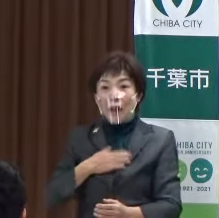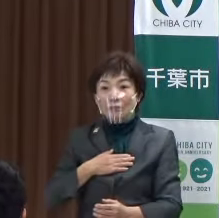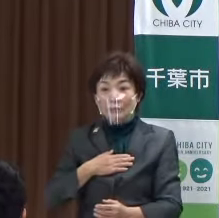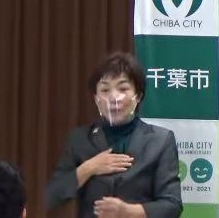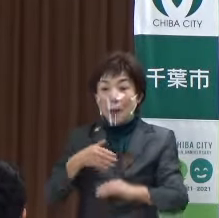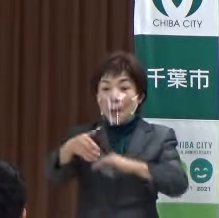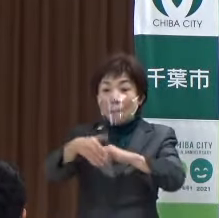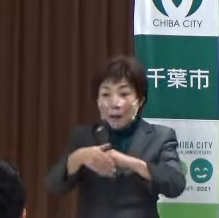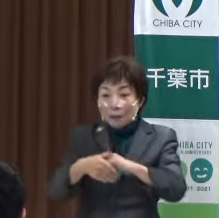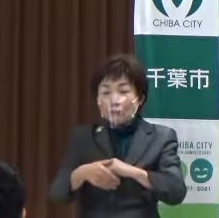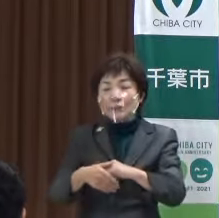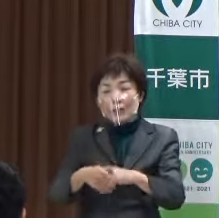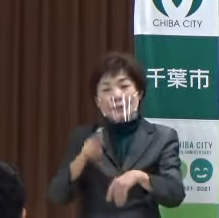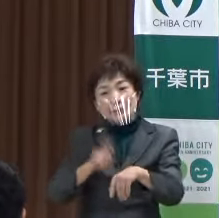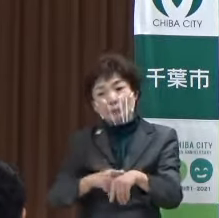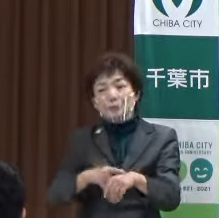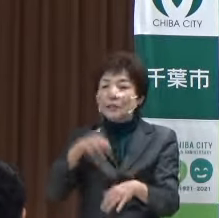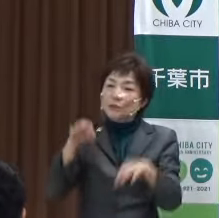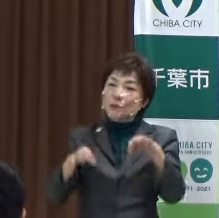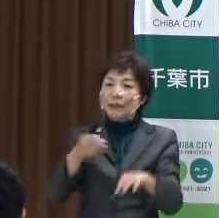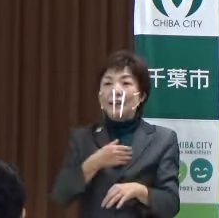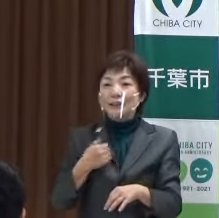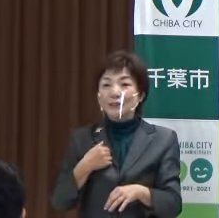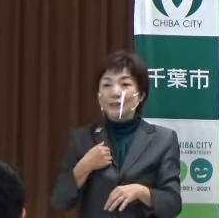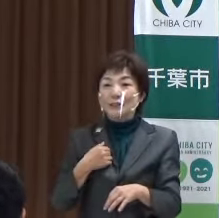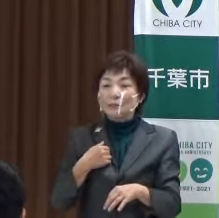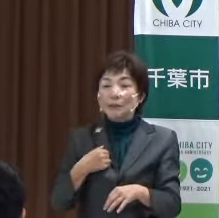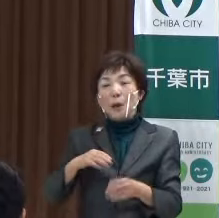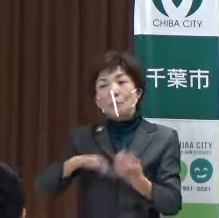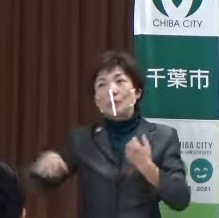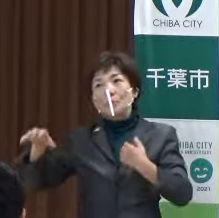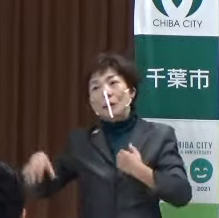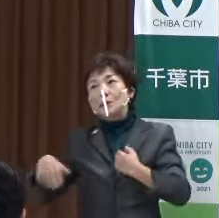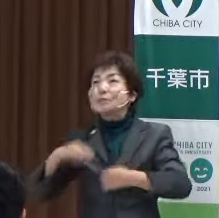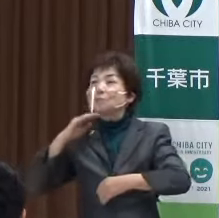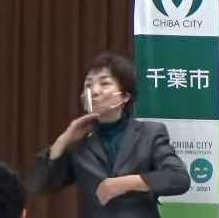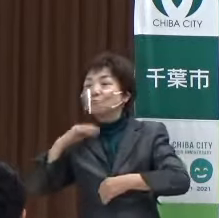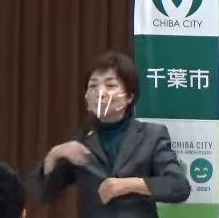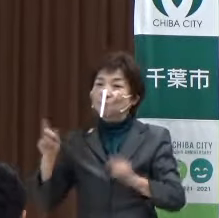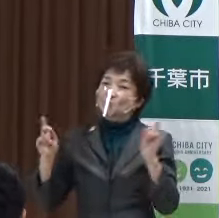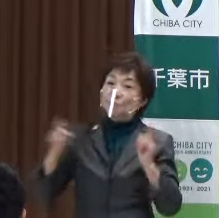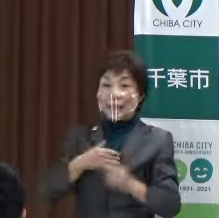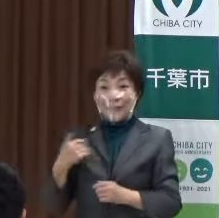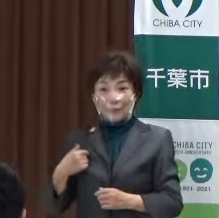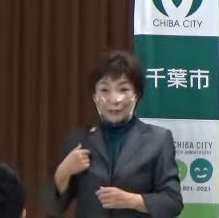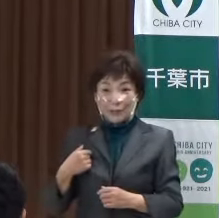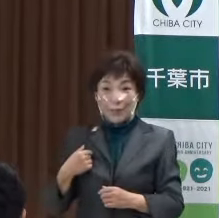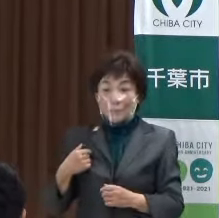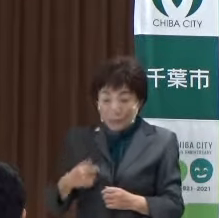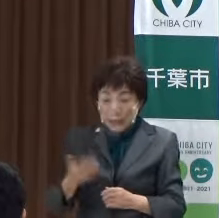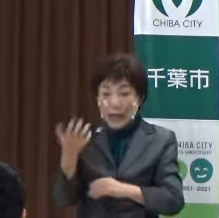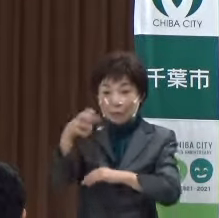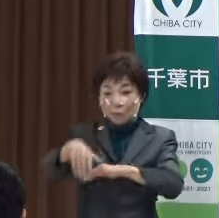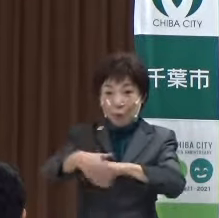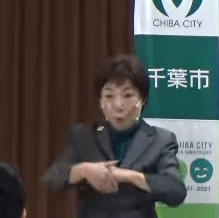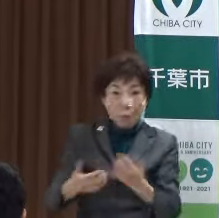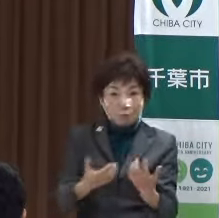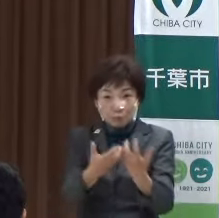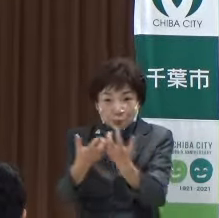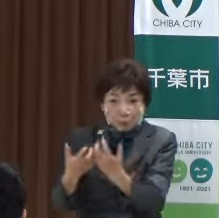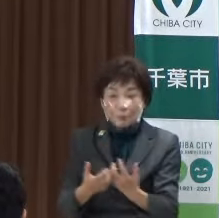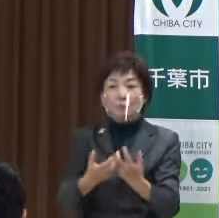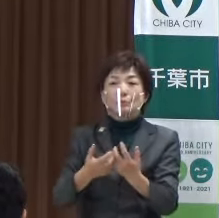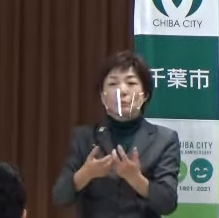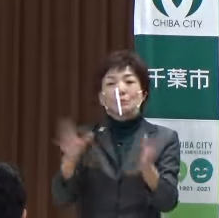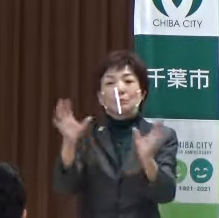しいただくことができるほか、ご自分の呼び出し順が近づくまで別の場所でお待ちいただくことができるなど、混雑の緩和につながります